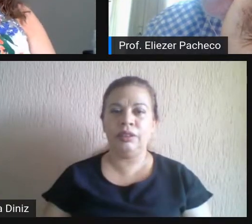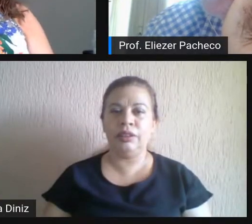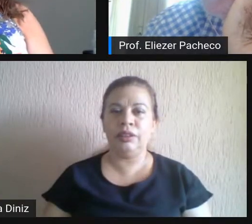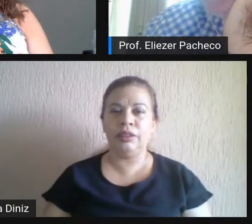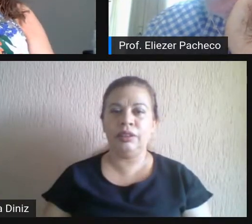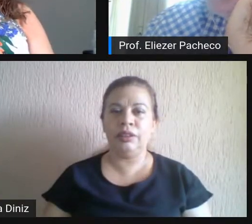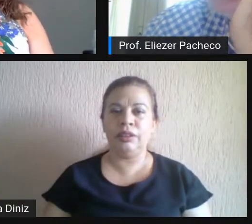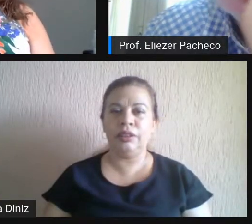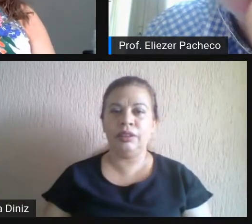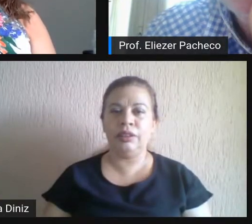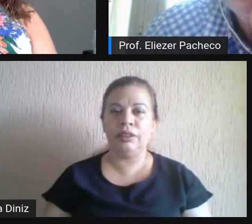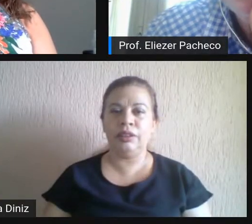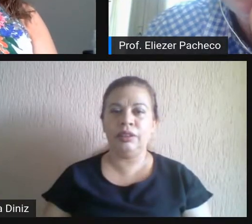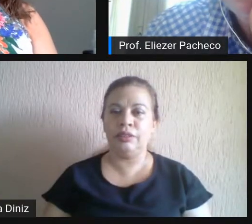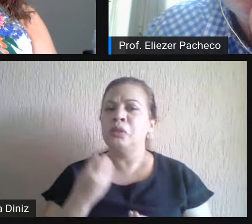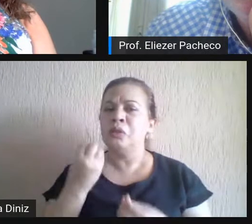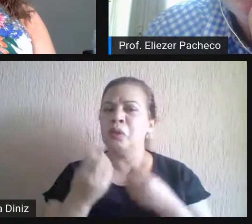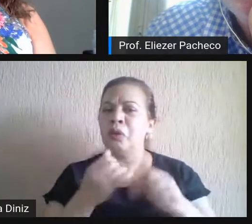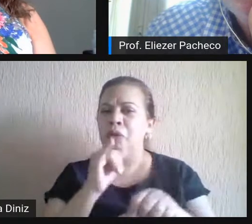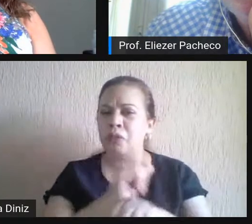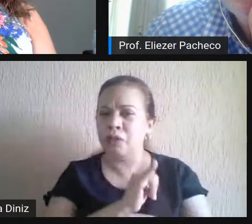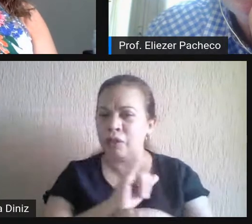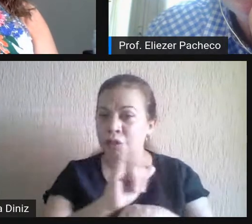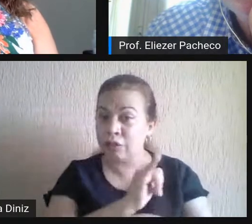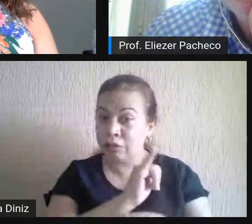Como as diretrizes curriculares da EPT,